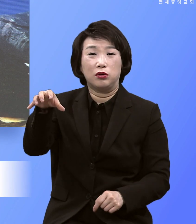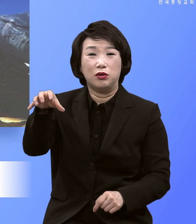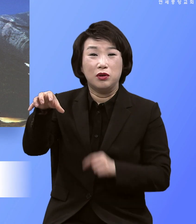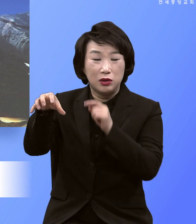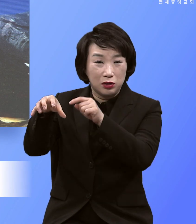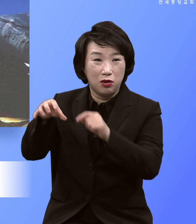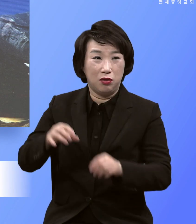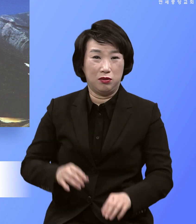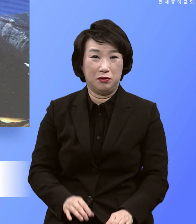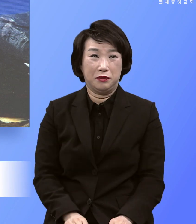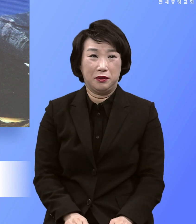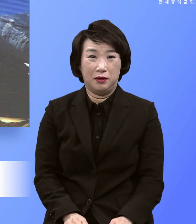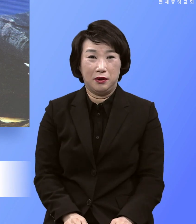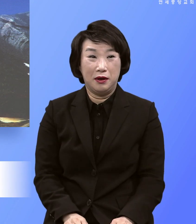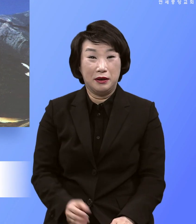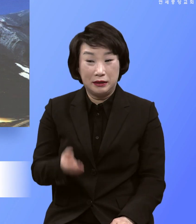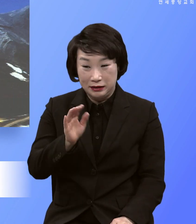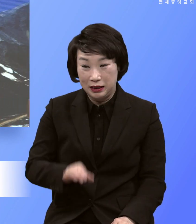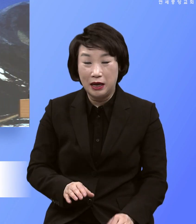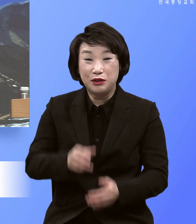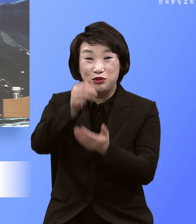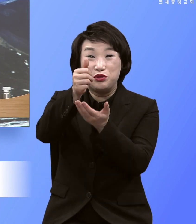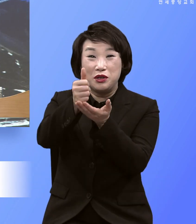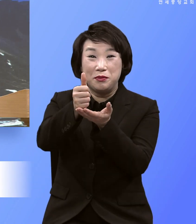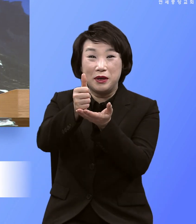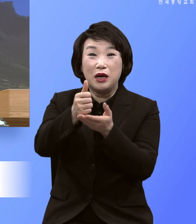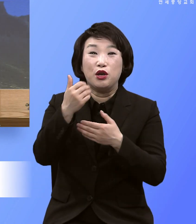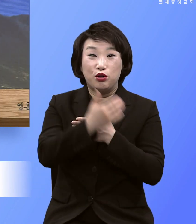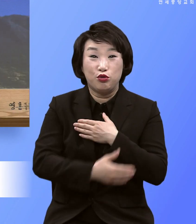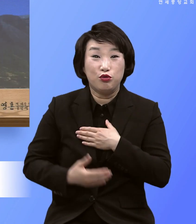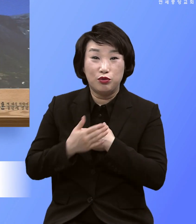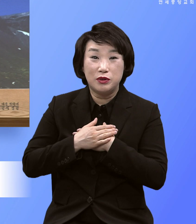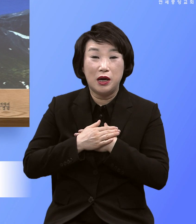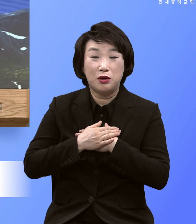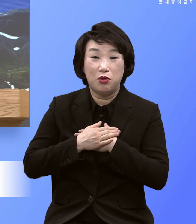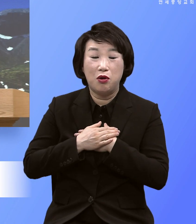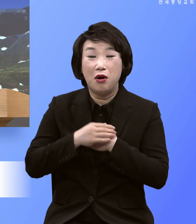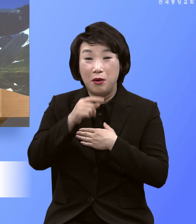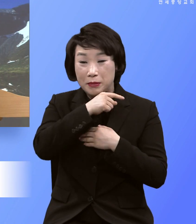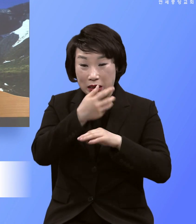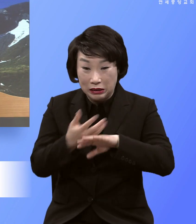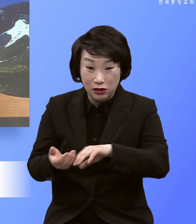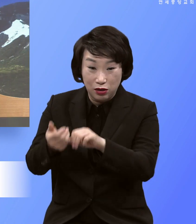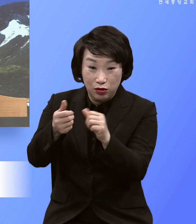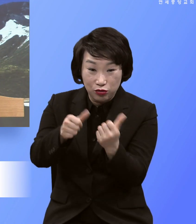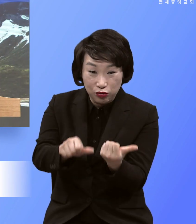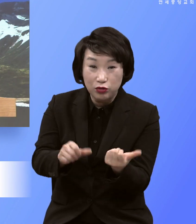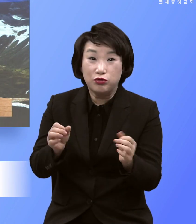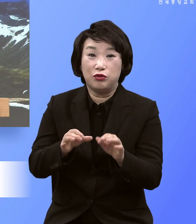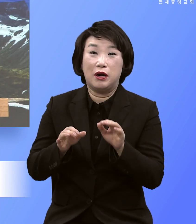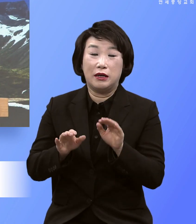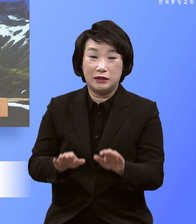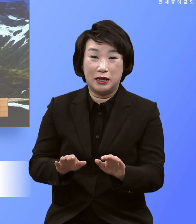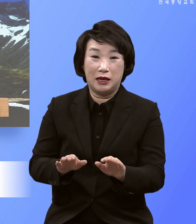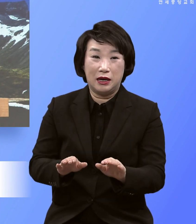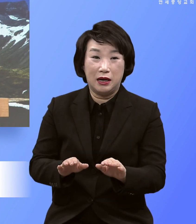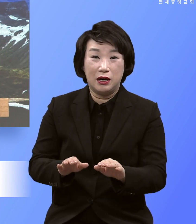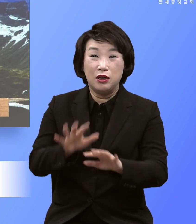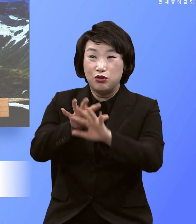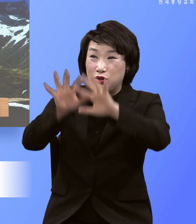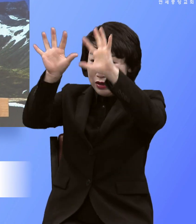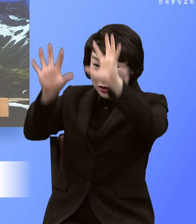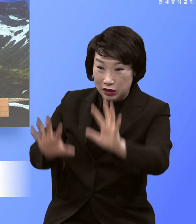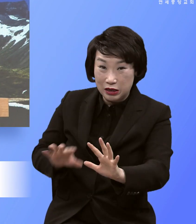성스러운 곳. 그런데 우리 주님이 육체로 피 흘리시는 순간